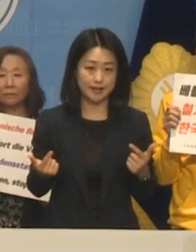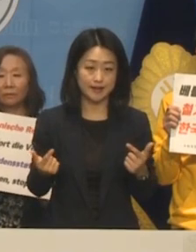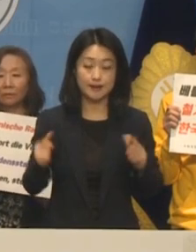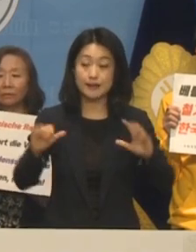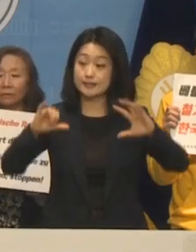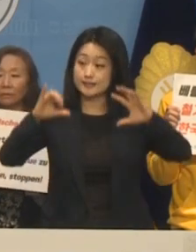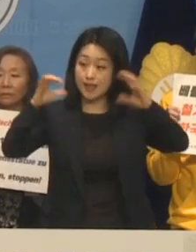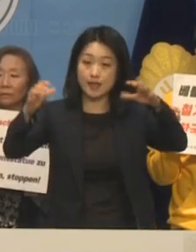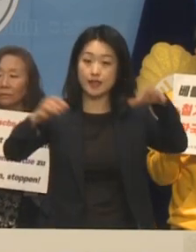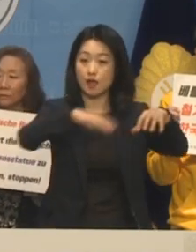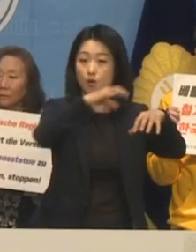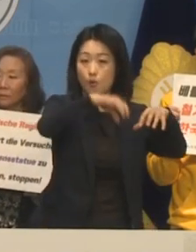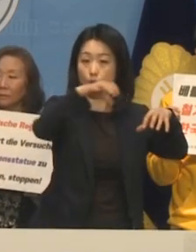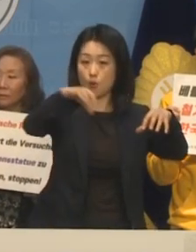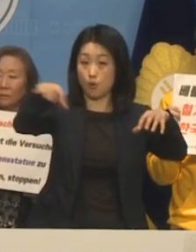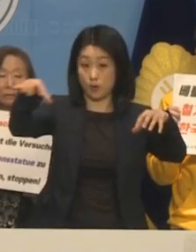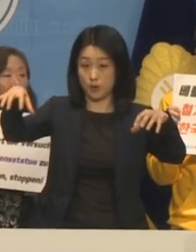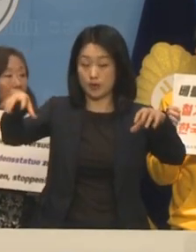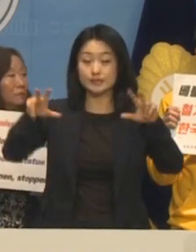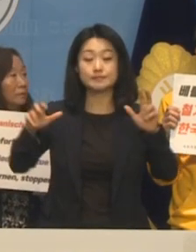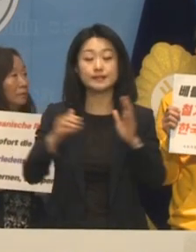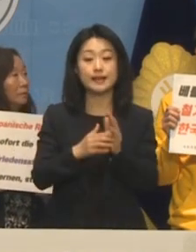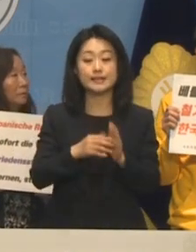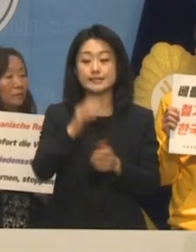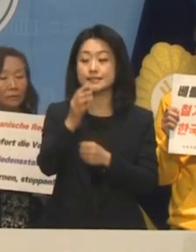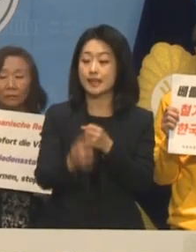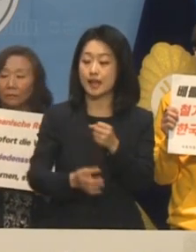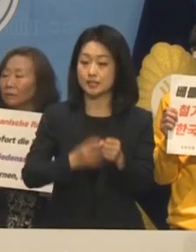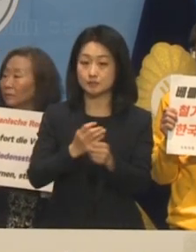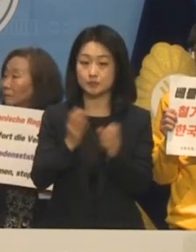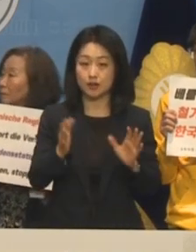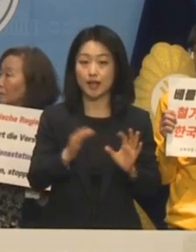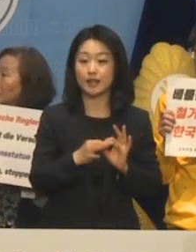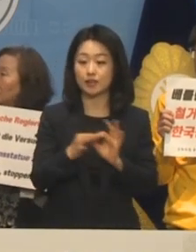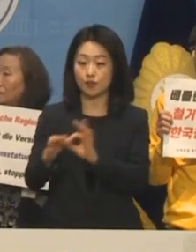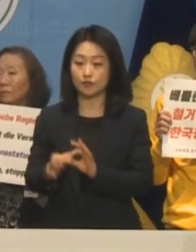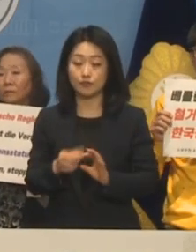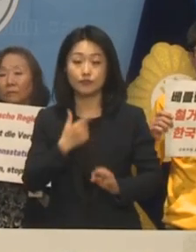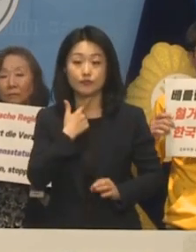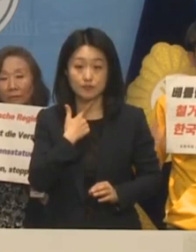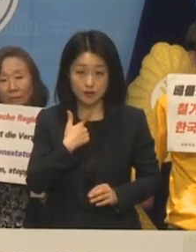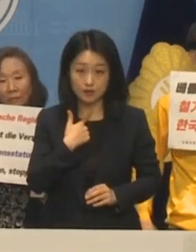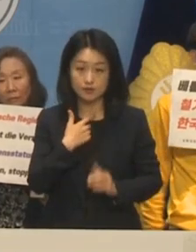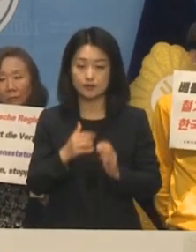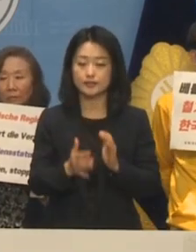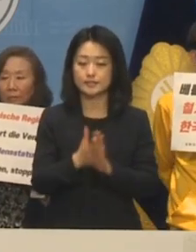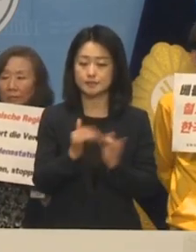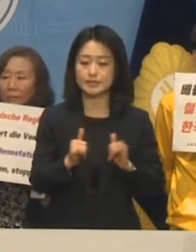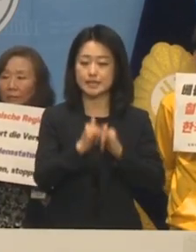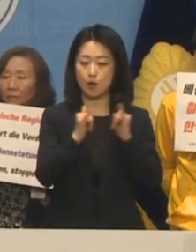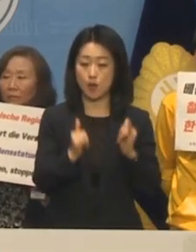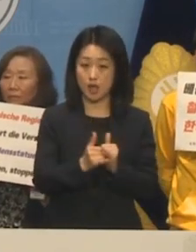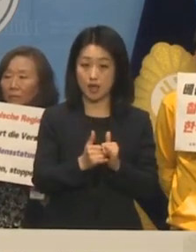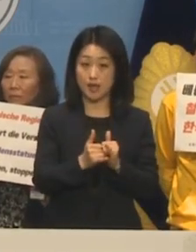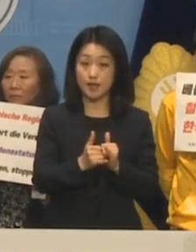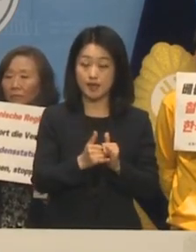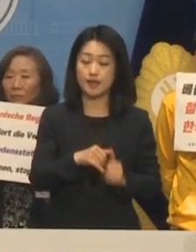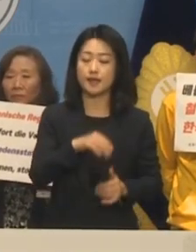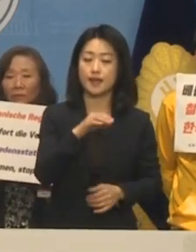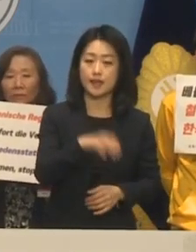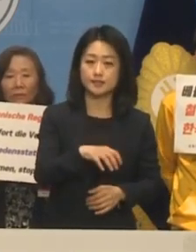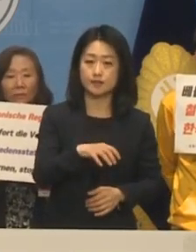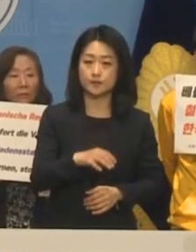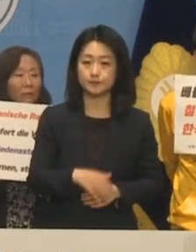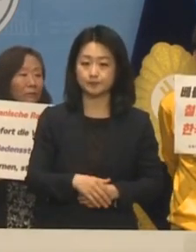세계 각지에서 그동안 약 40여 년 동안 함께 연대해왔던 시민사회와 연대해서 반드시